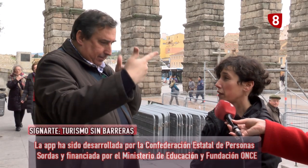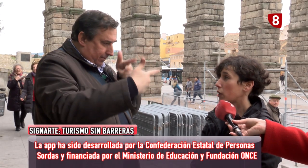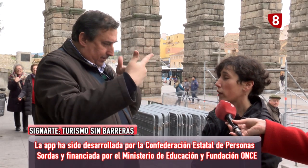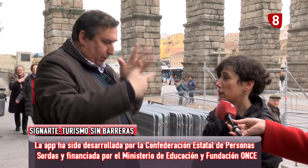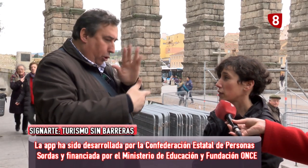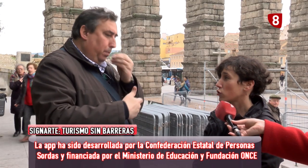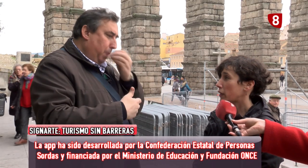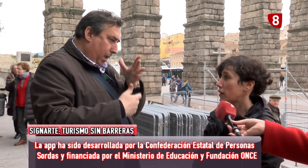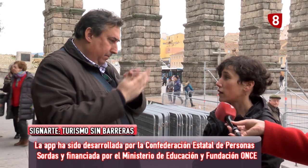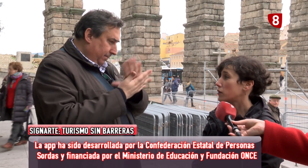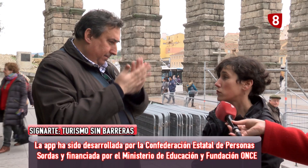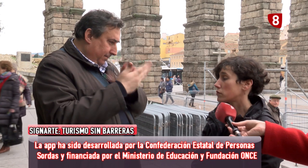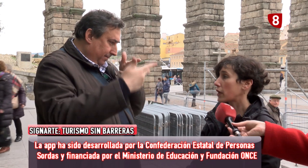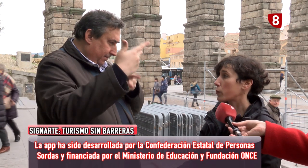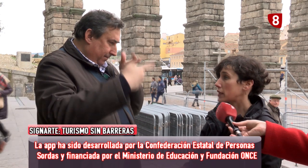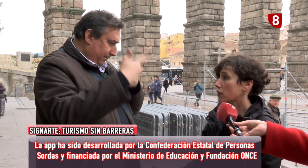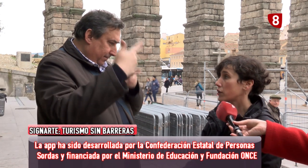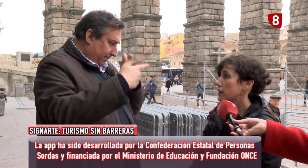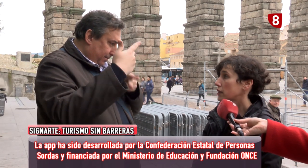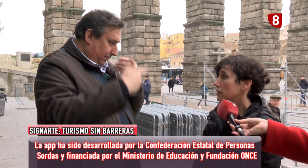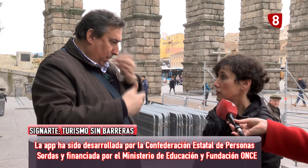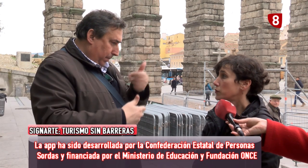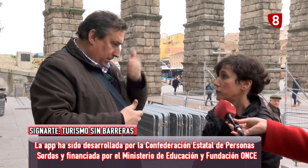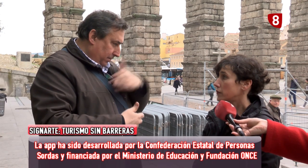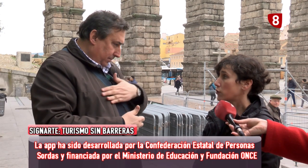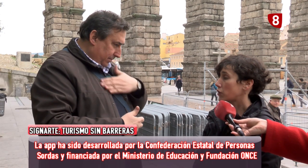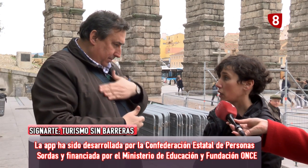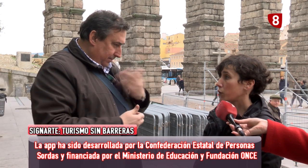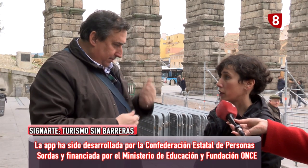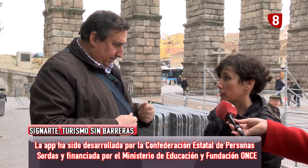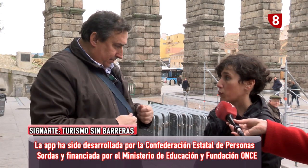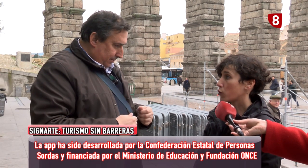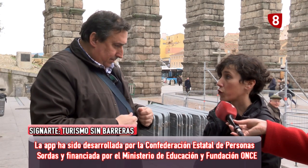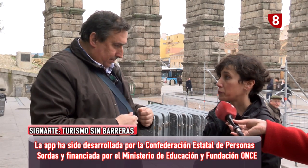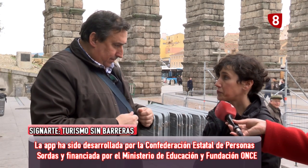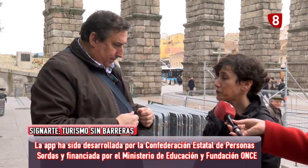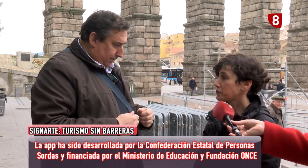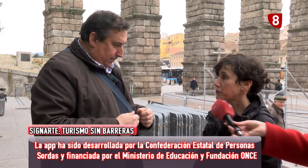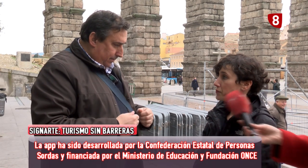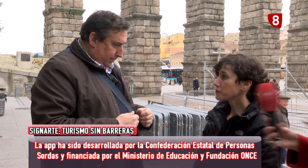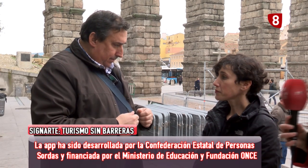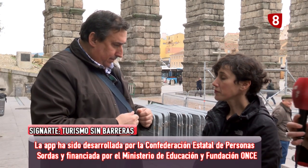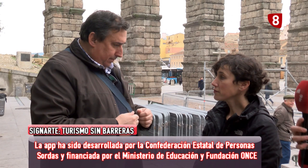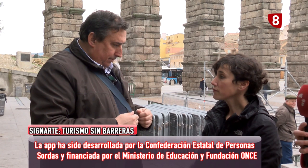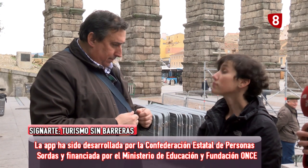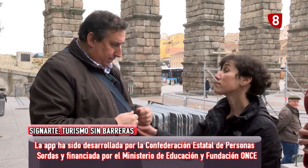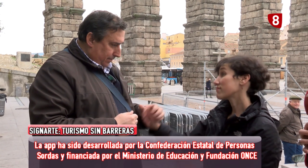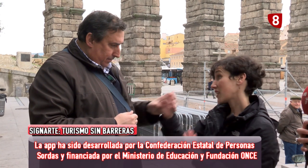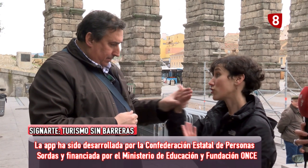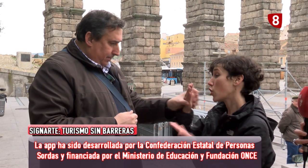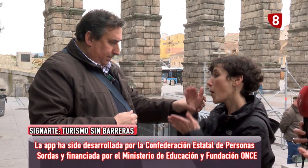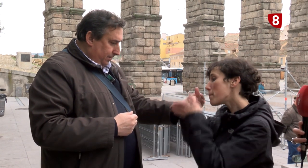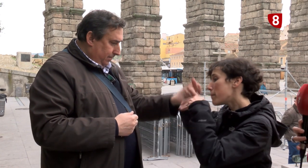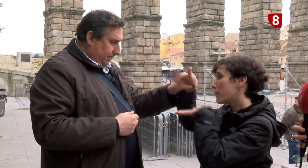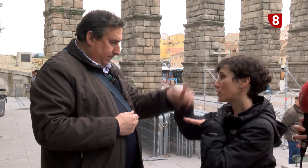videoconferencia en lengua de signos para comentarlo etcétera eso estaría muy bien sería muy cómodo es un paso más hacia